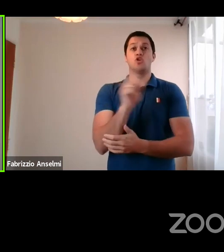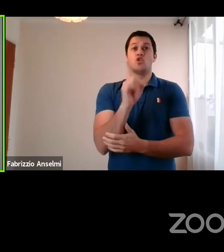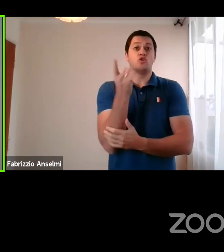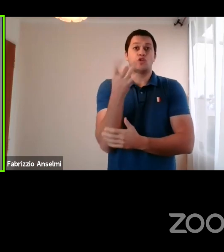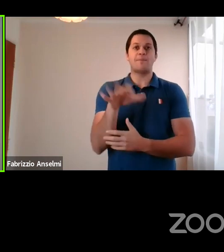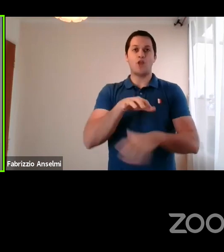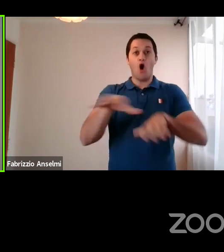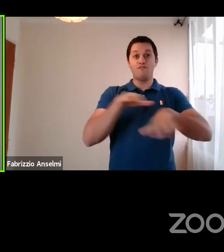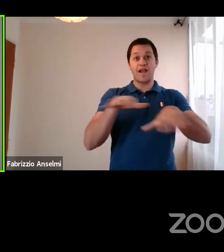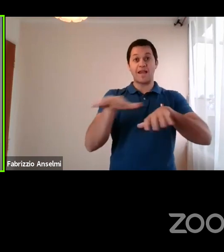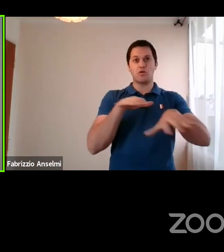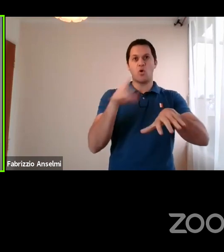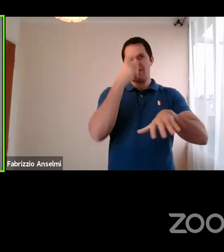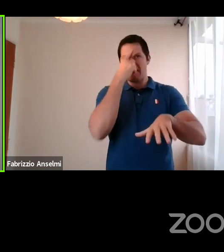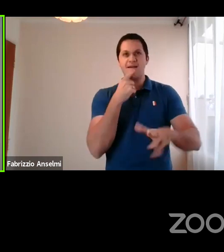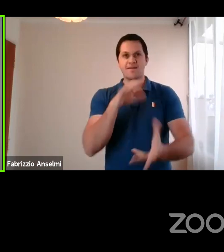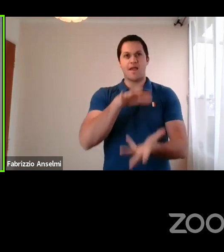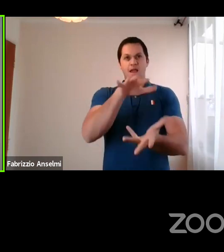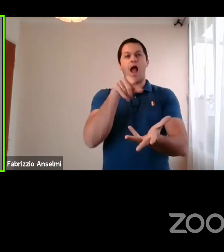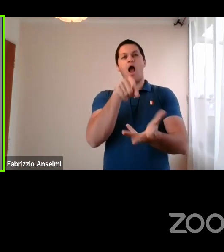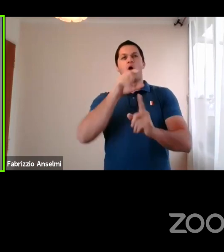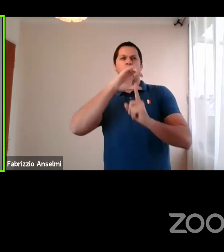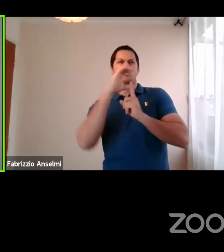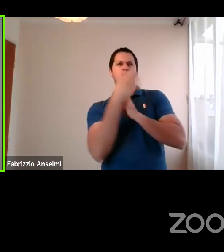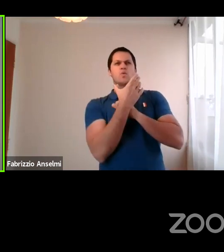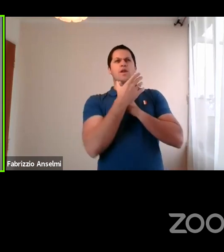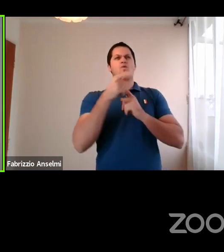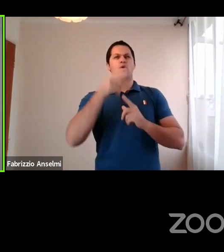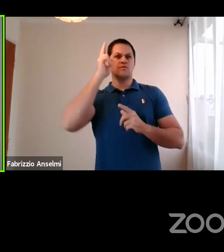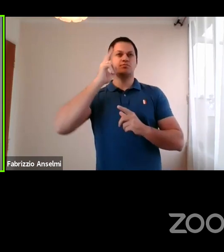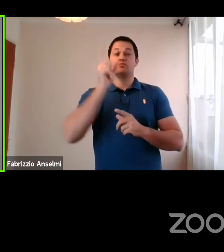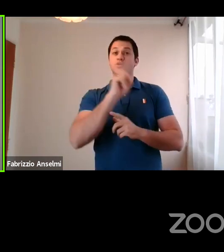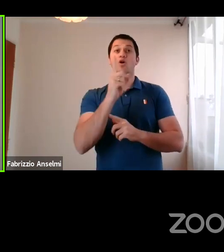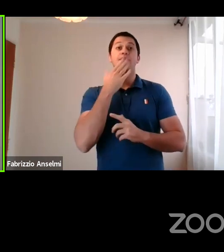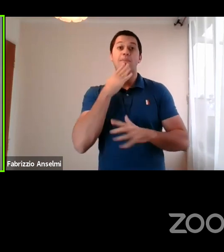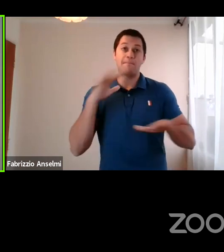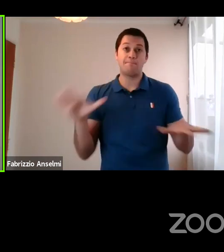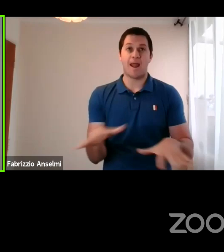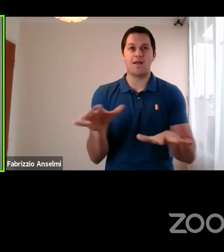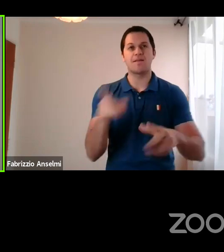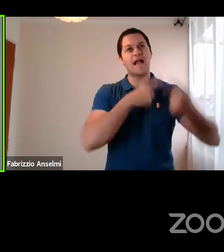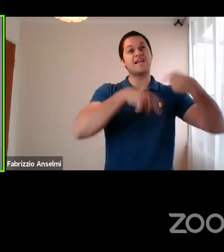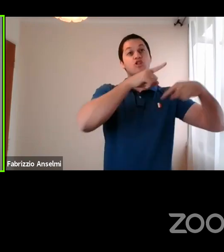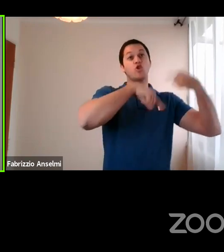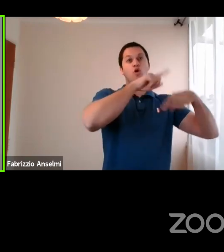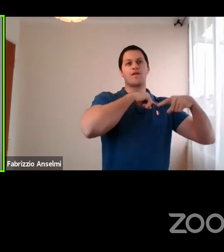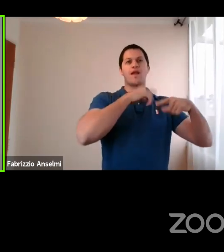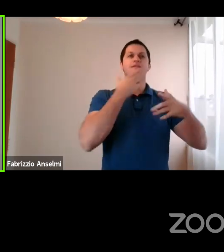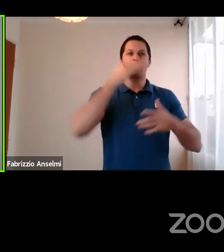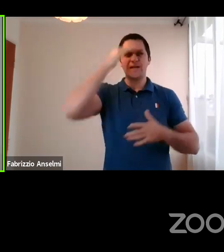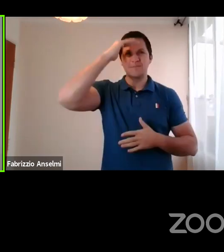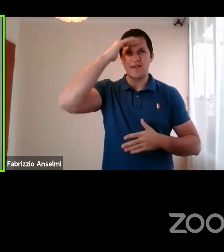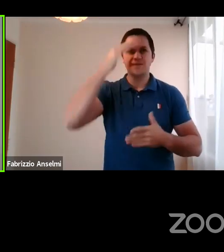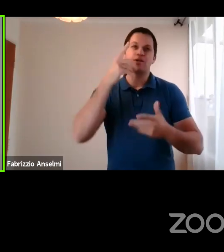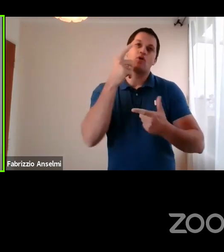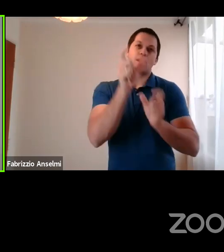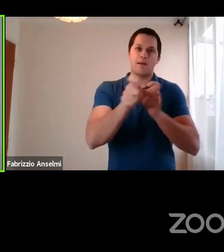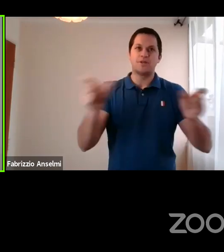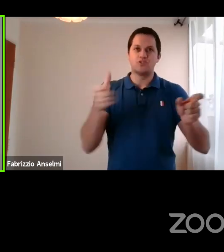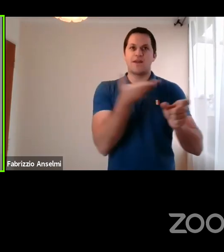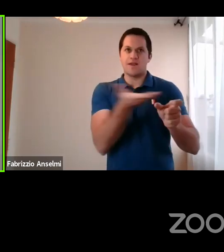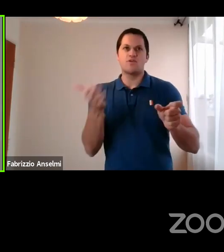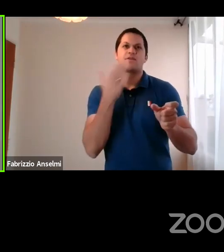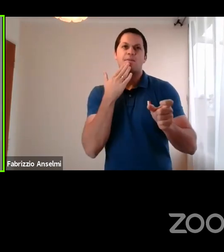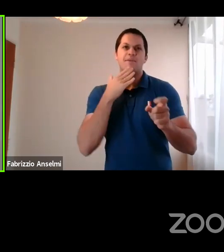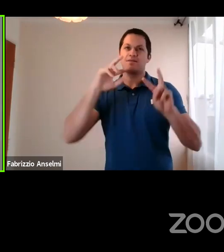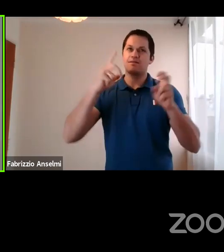ser patrimoniales, sino que también pueden ser las prácticas, las historias, y también las personas pueden ser un elemento de patrimonio, un espacio de patrimonio.